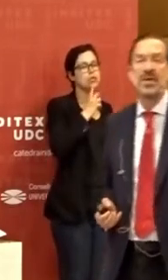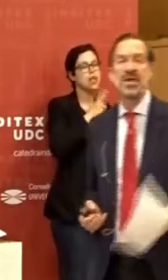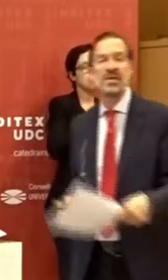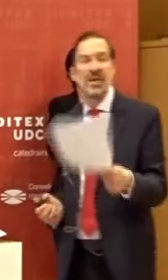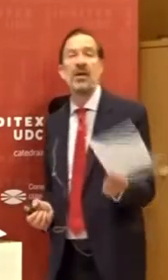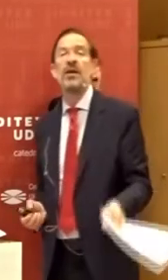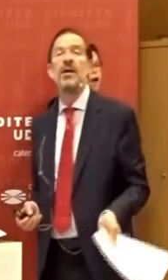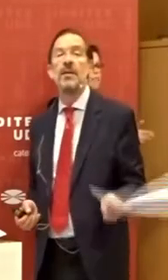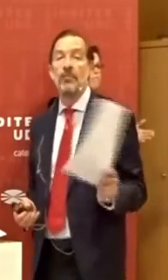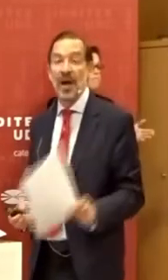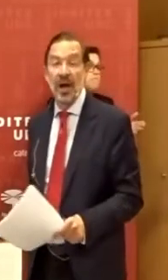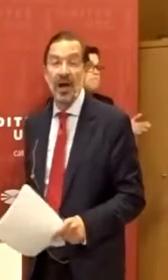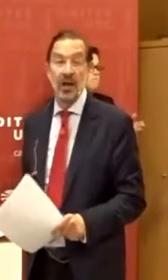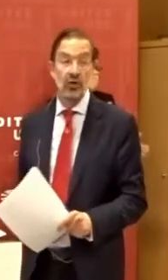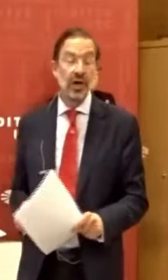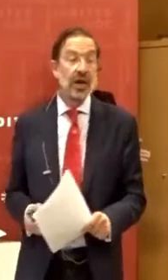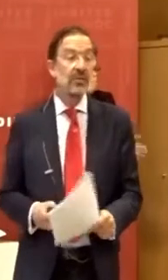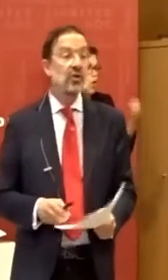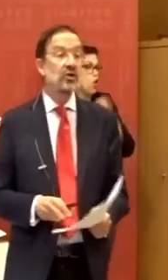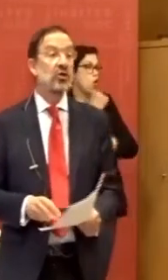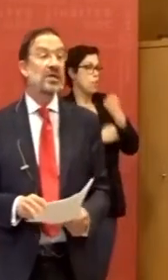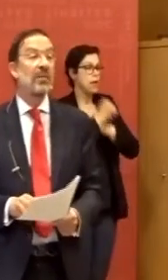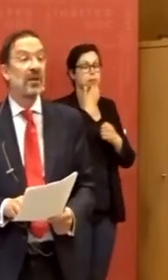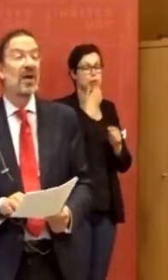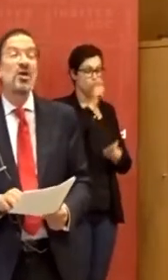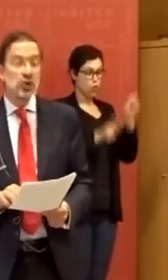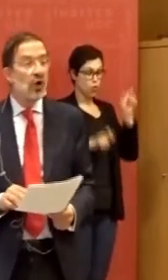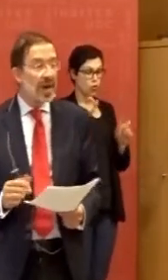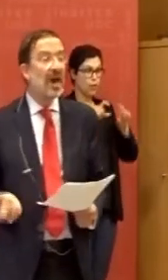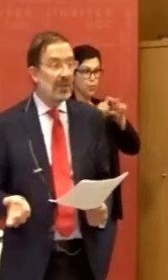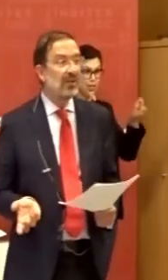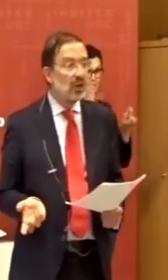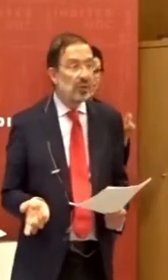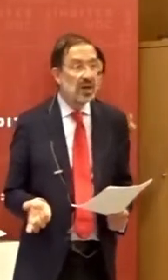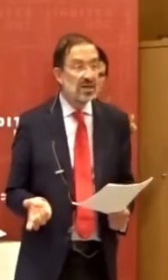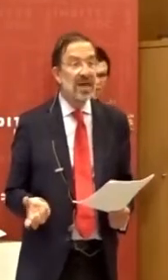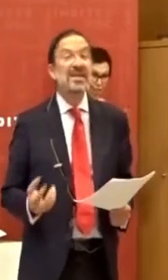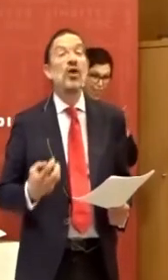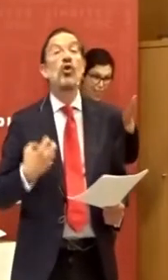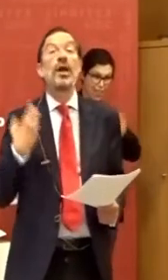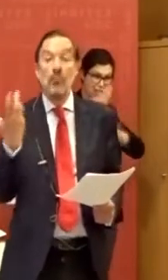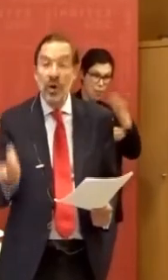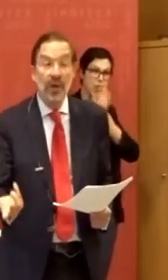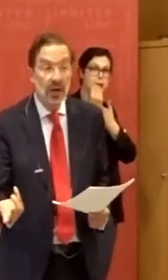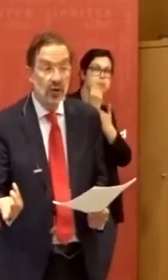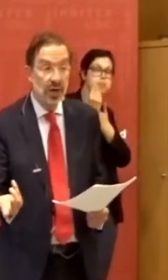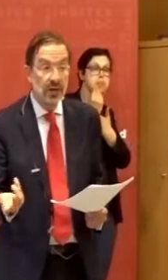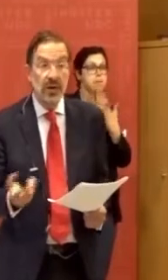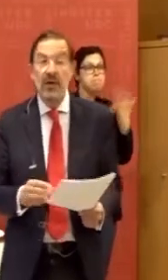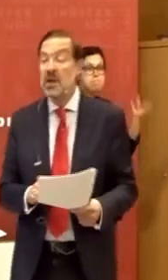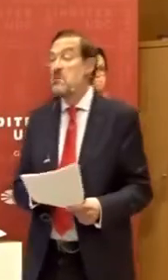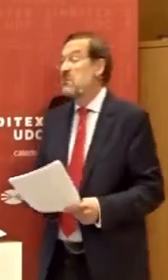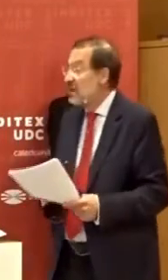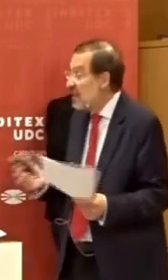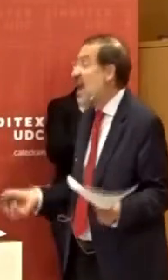las empresas tienen para contratar a personas con discapacidad son realmente útiles, es algo que mueve a